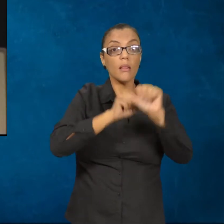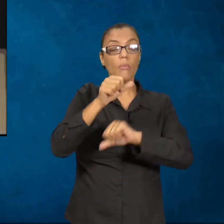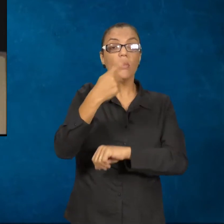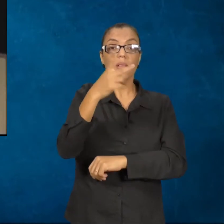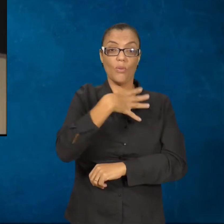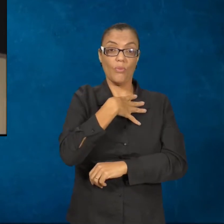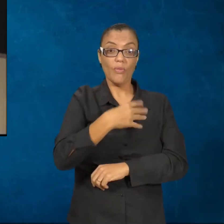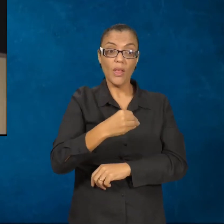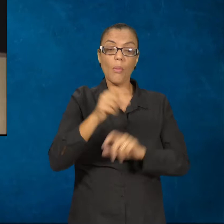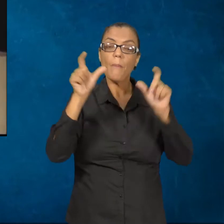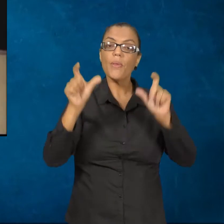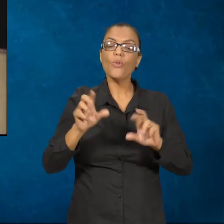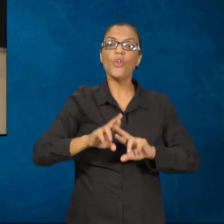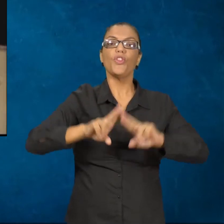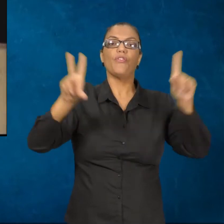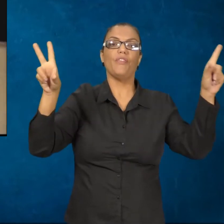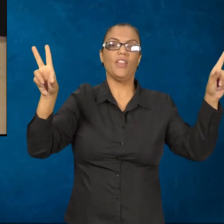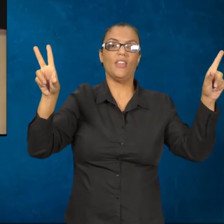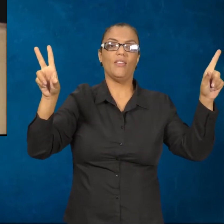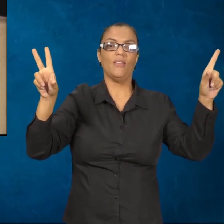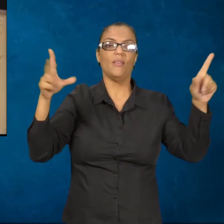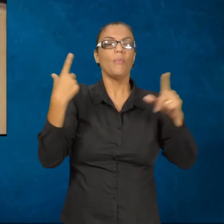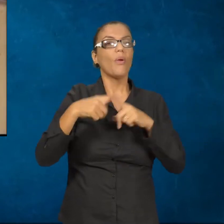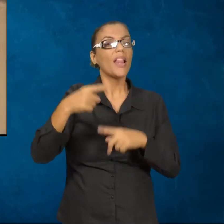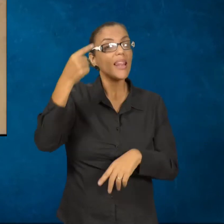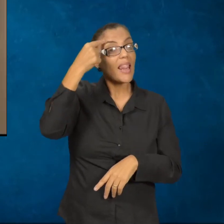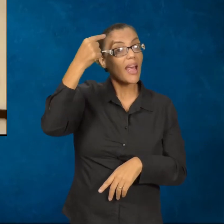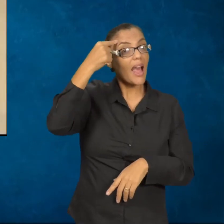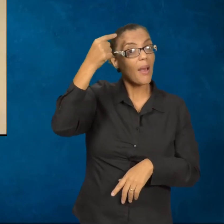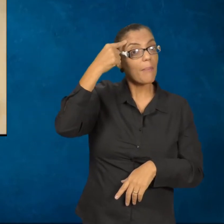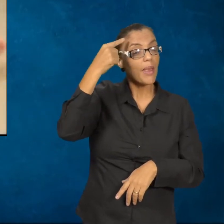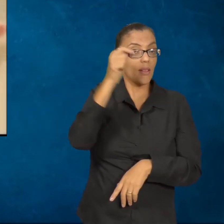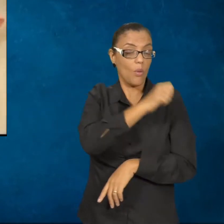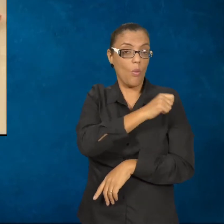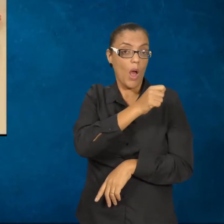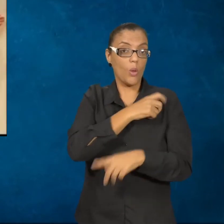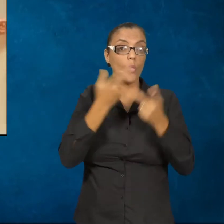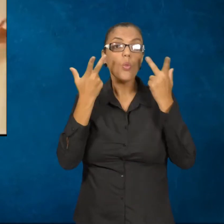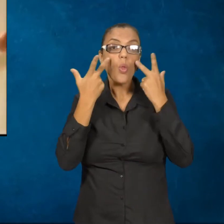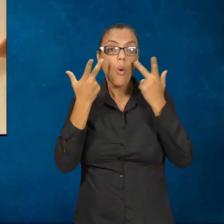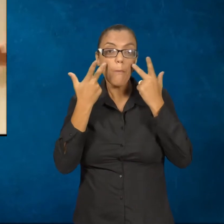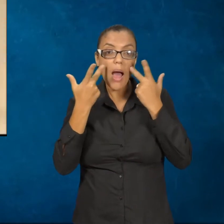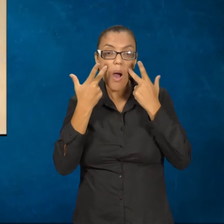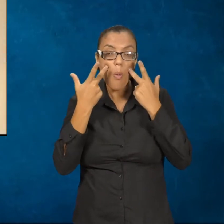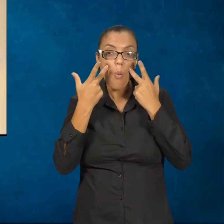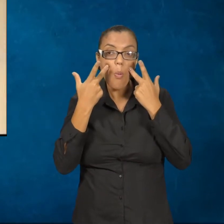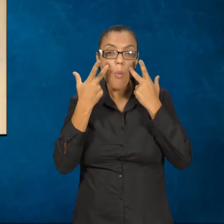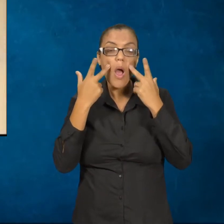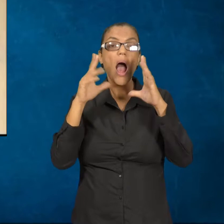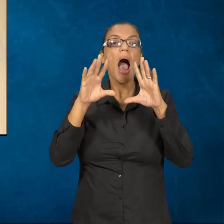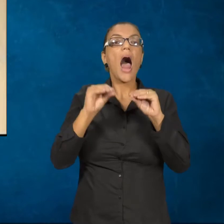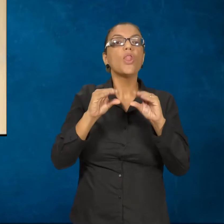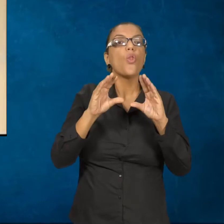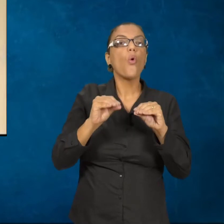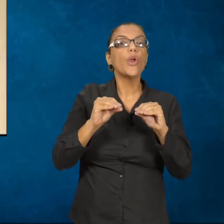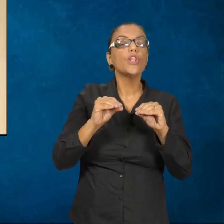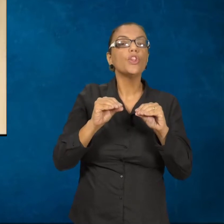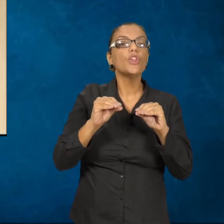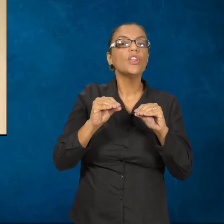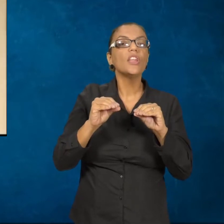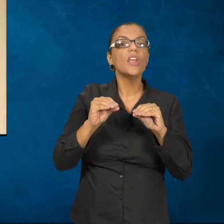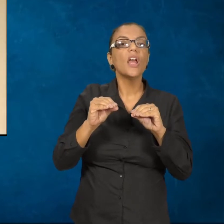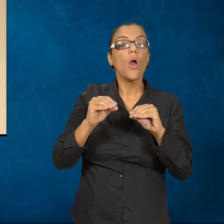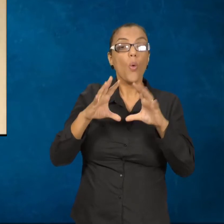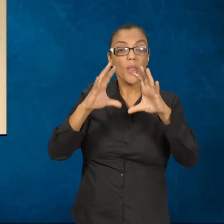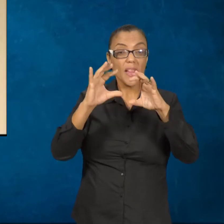Segunda coisa que eu aprendi. Na cabeça de um aluno normal, toda noite, o que vai para o lixo? As